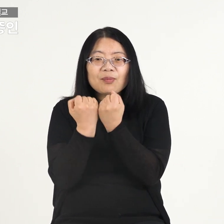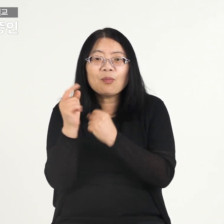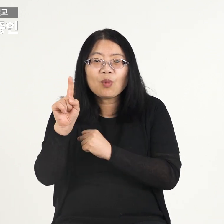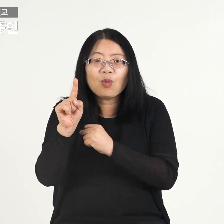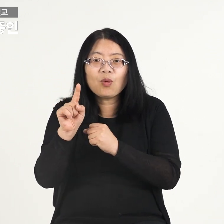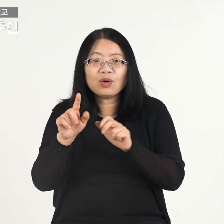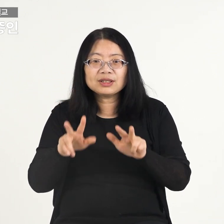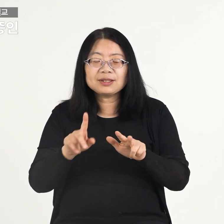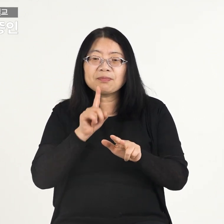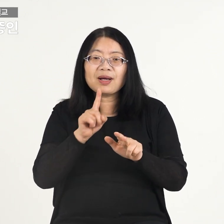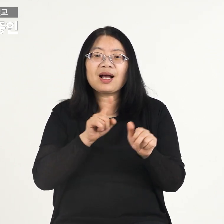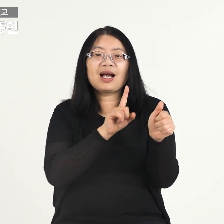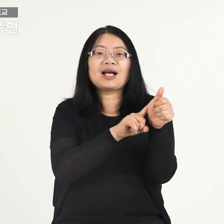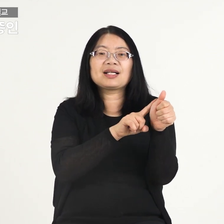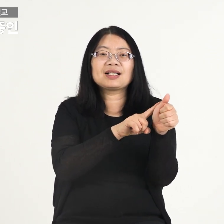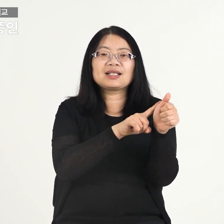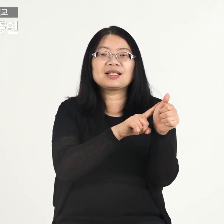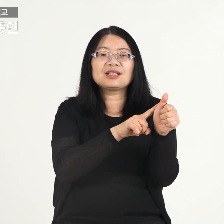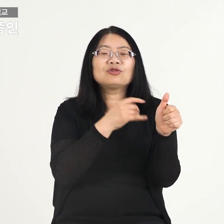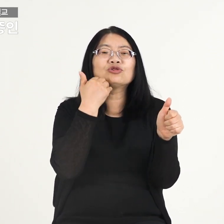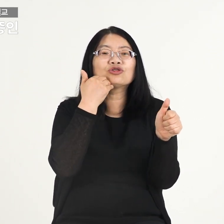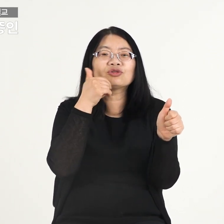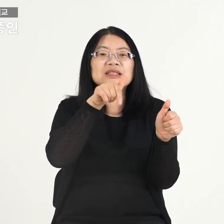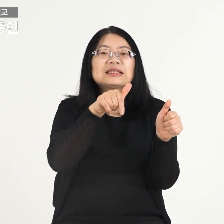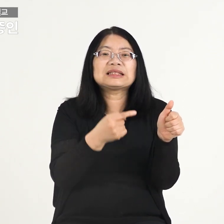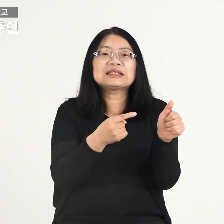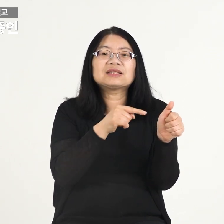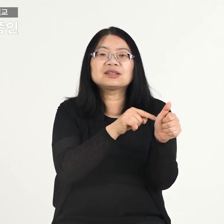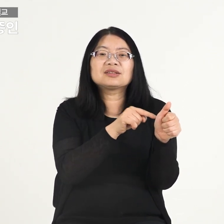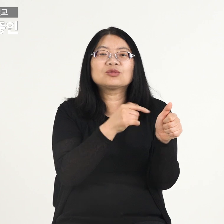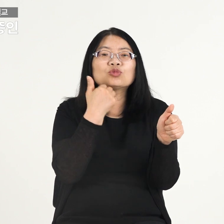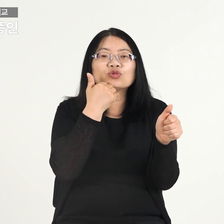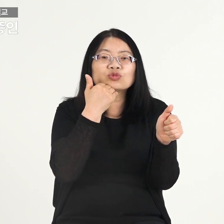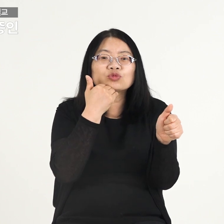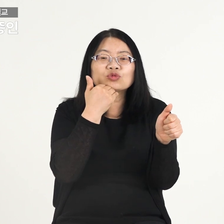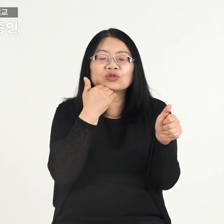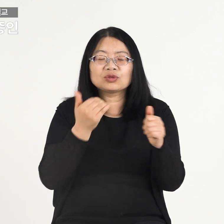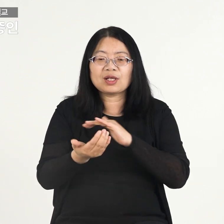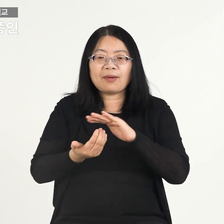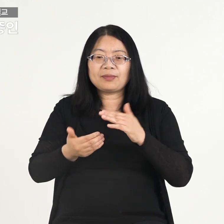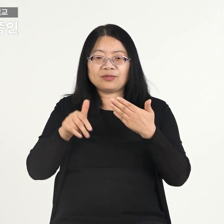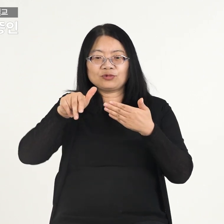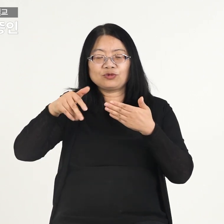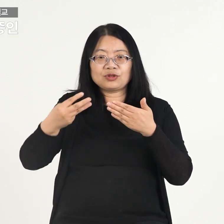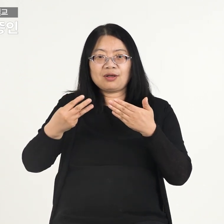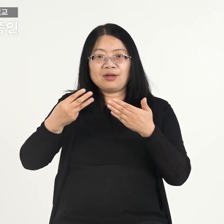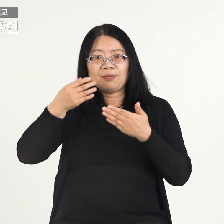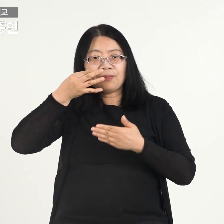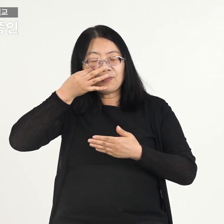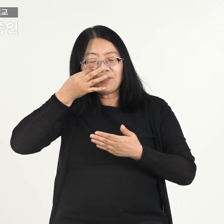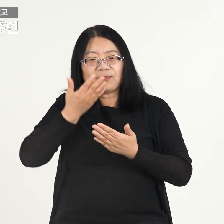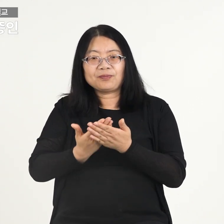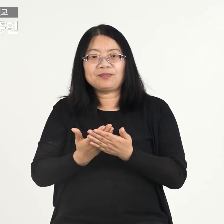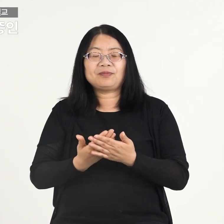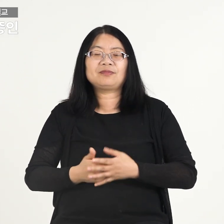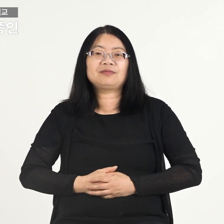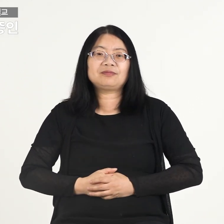그를, 이 그가 누구냐 그 말이에요. 그래서 앞에 구절을 한번 보시면 이렇게